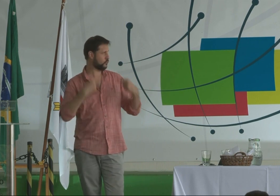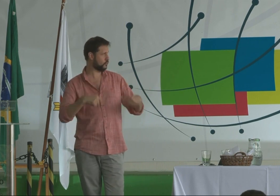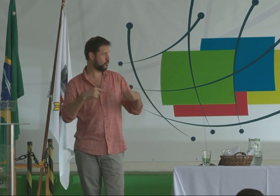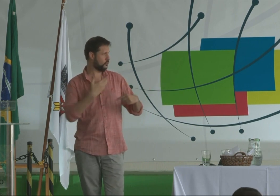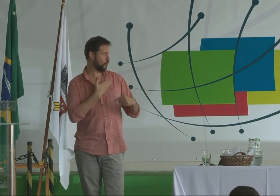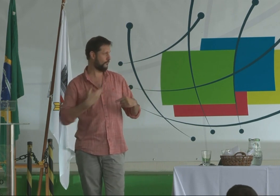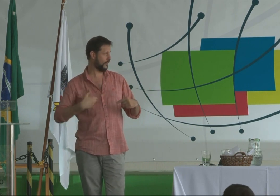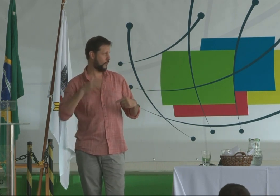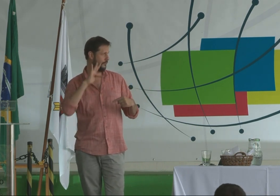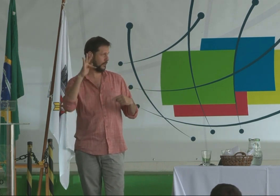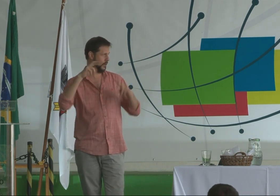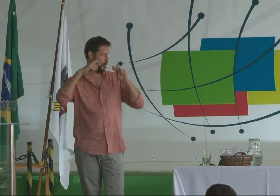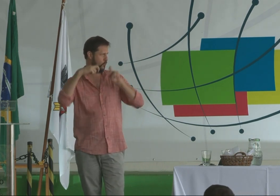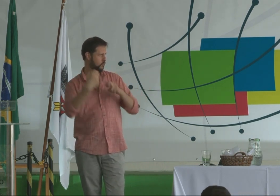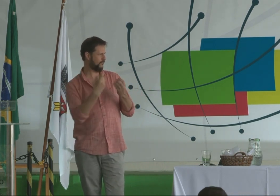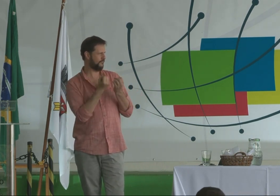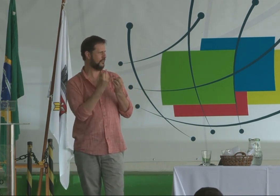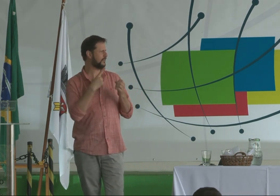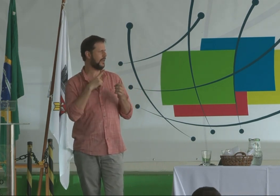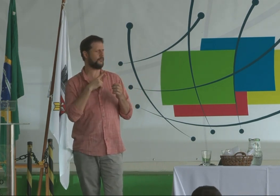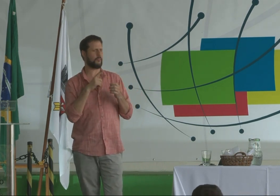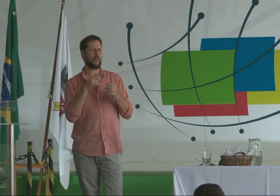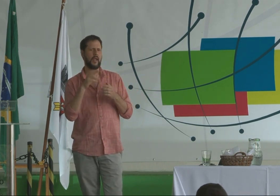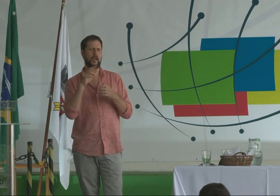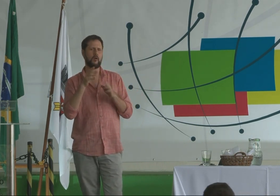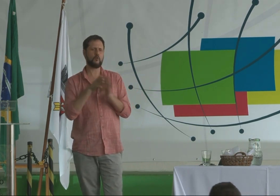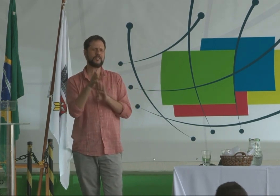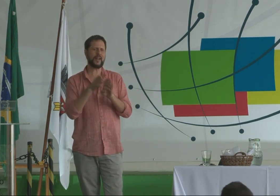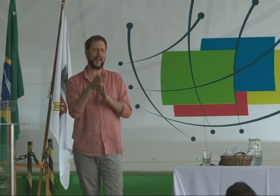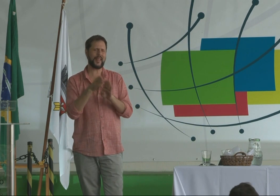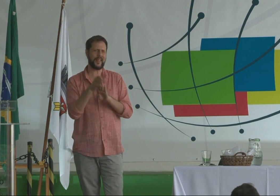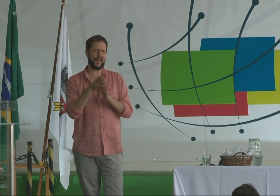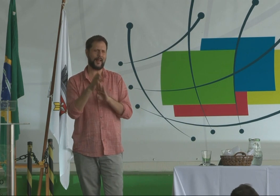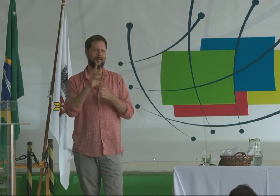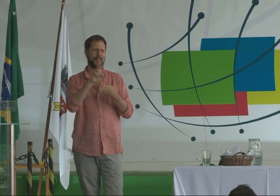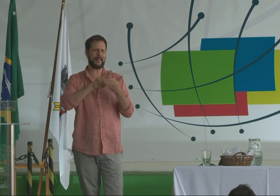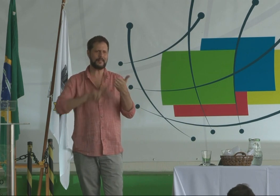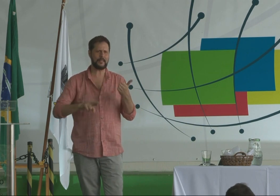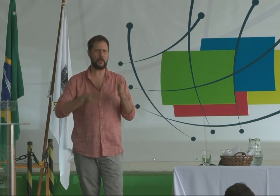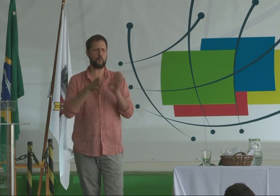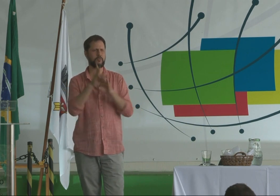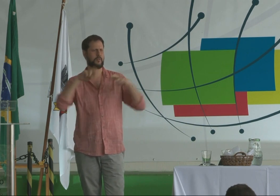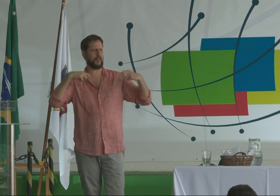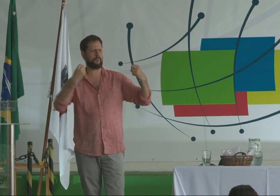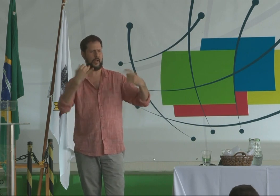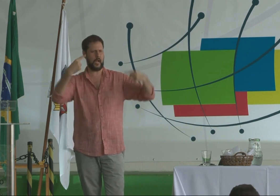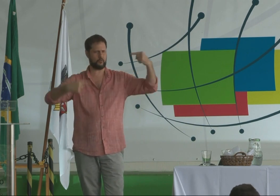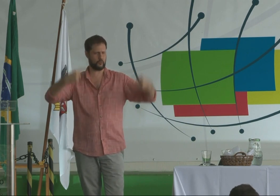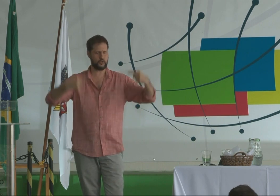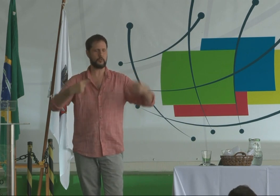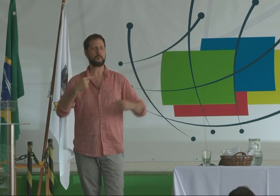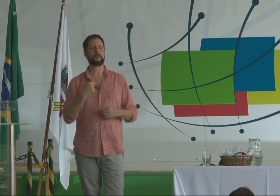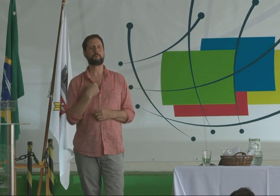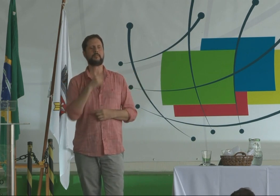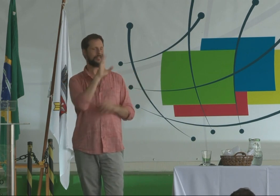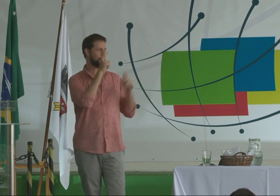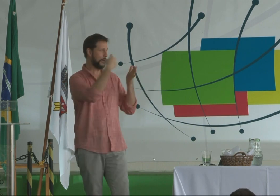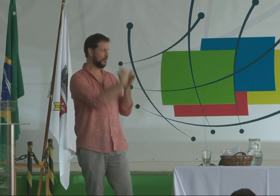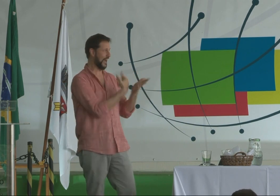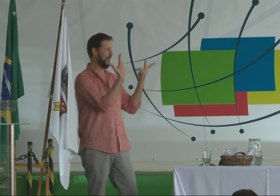Ok, isso eu discuto no governo federal, muitas vezes existem conselhos que a gente participa.